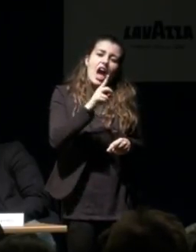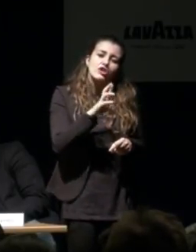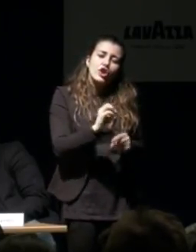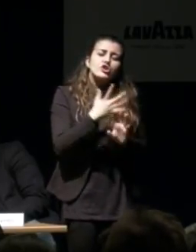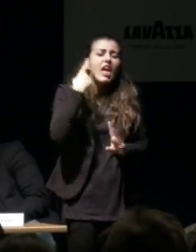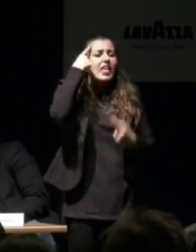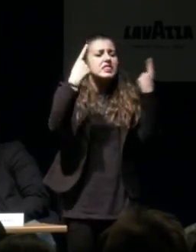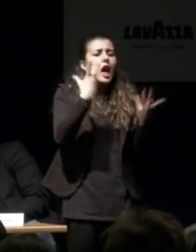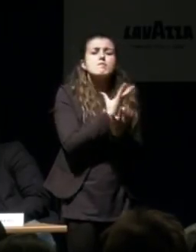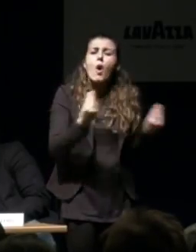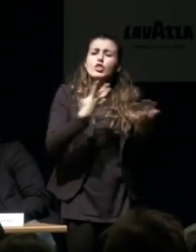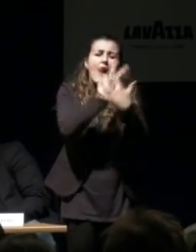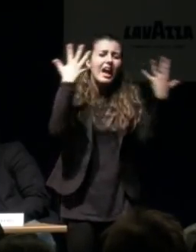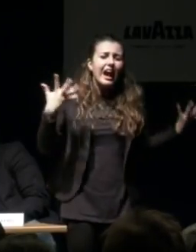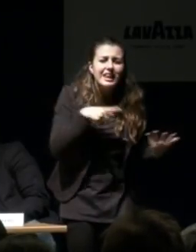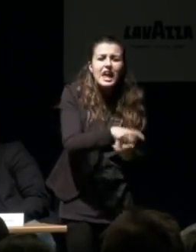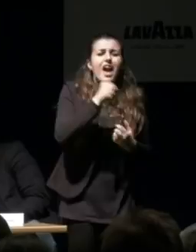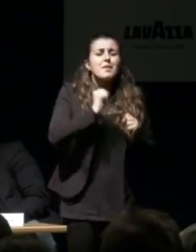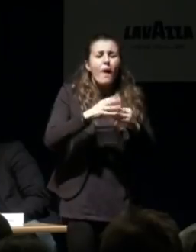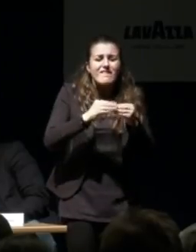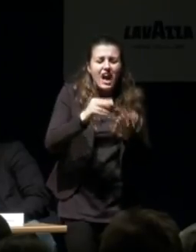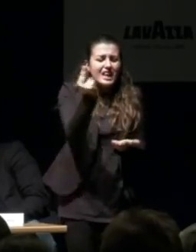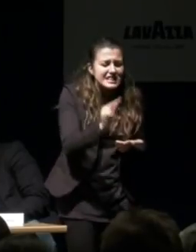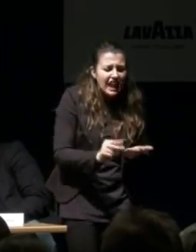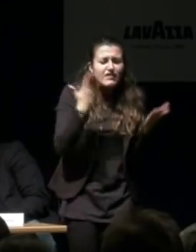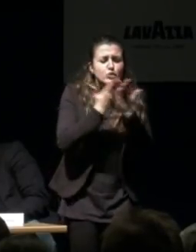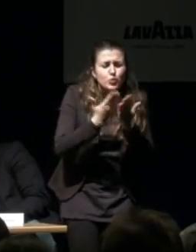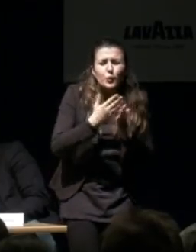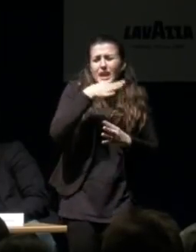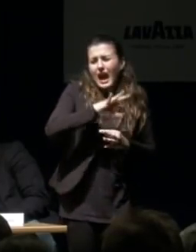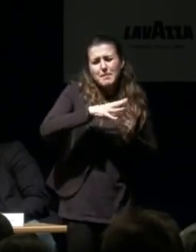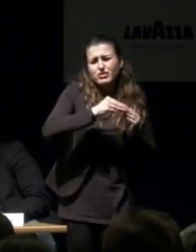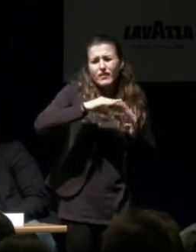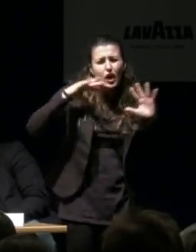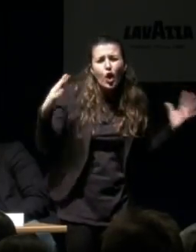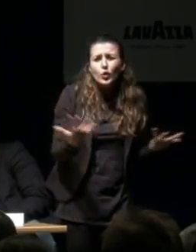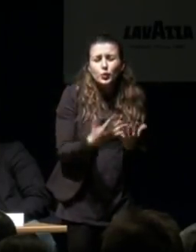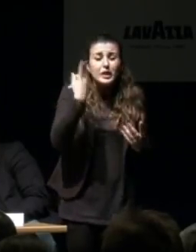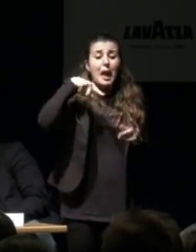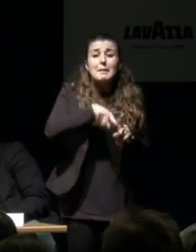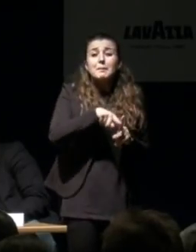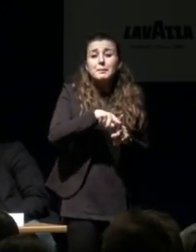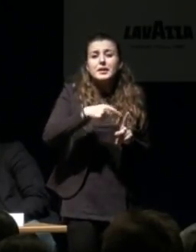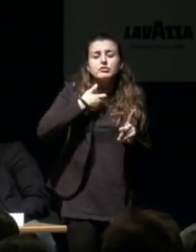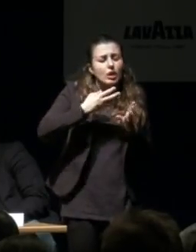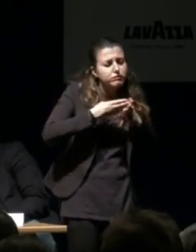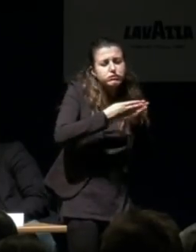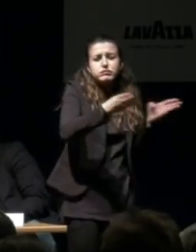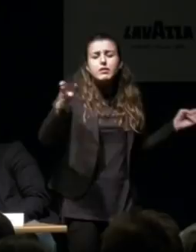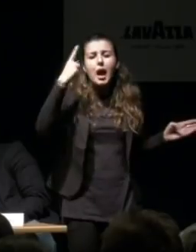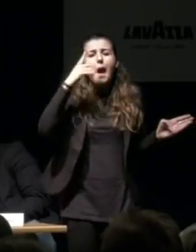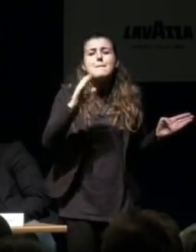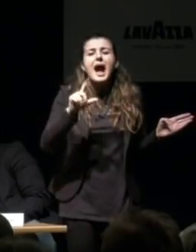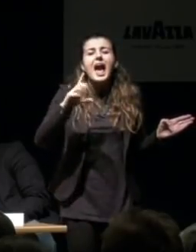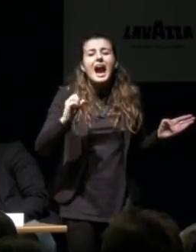chiare su quello che era possibile fare è scrivere dire studiare e che questo doveva avere un vasto raggio i balcani